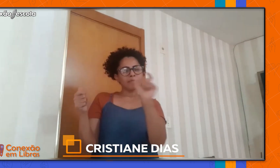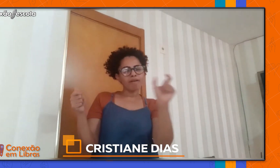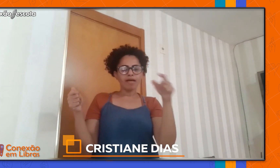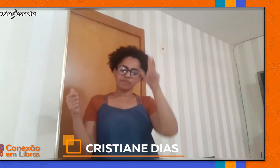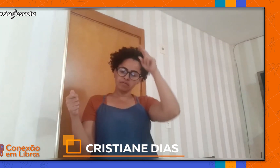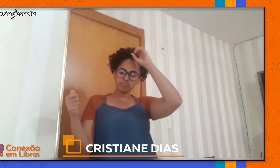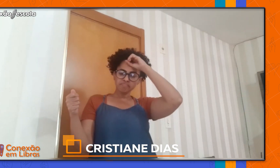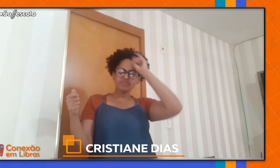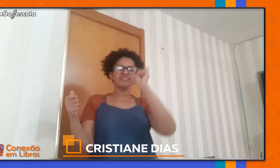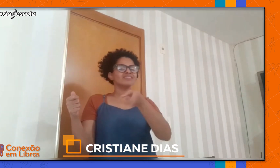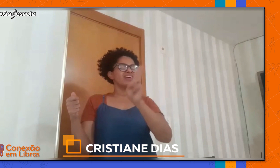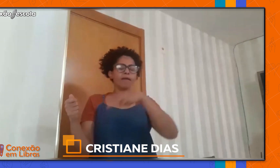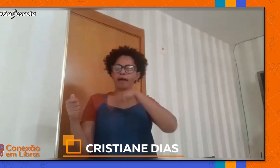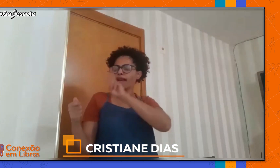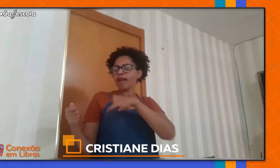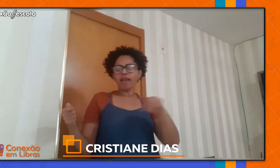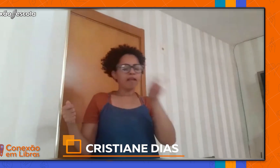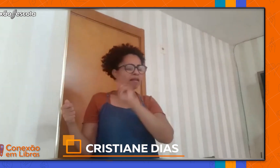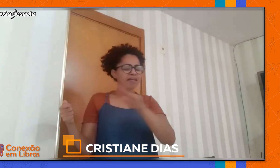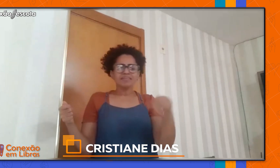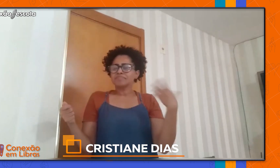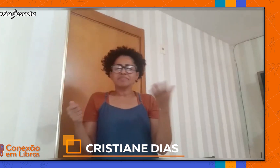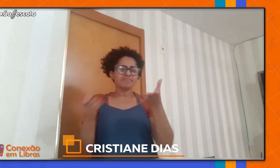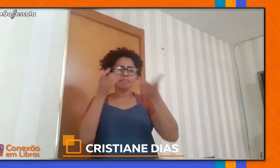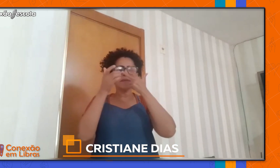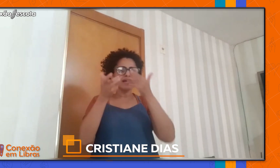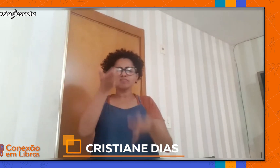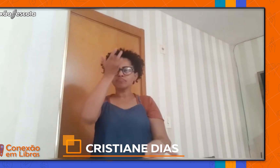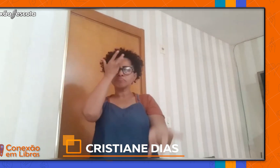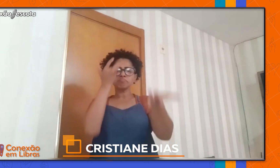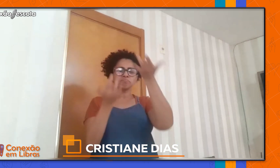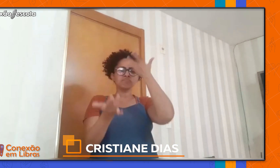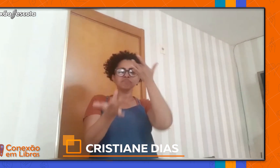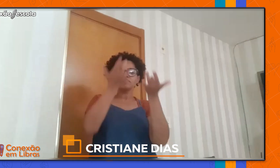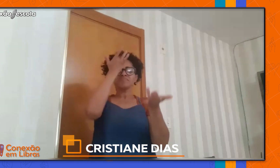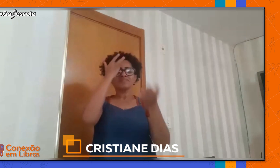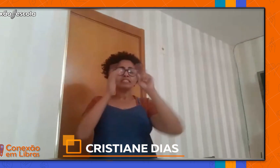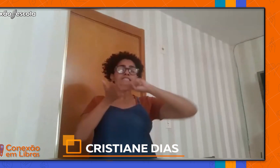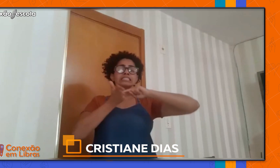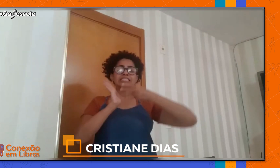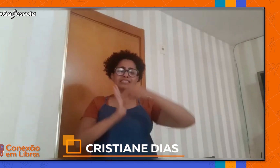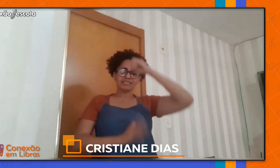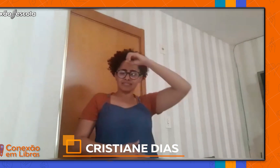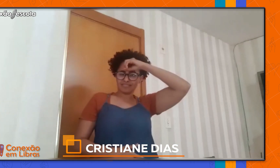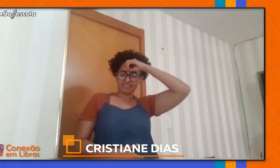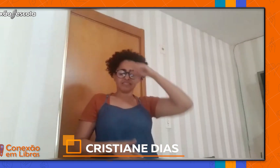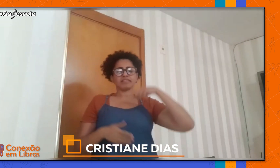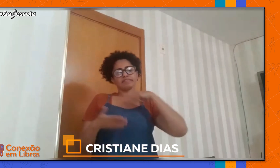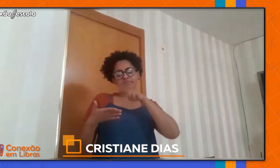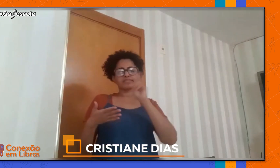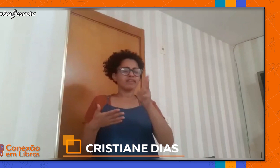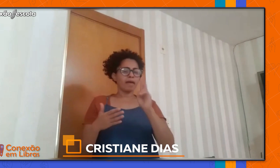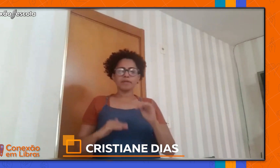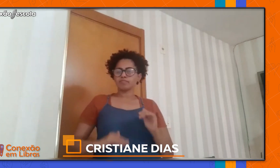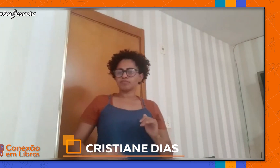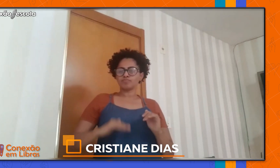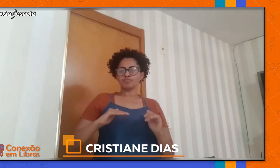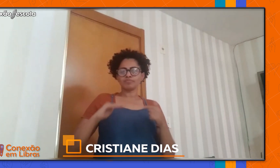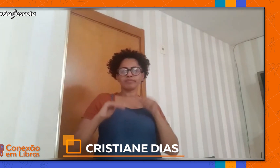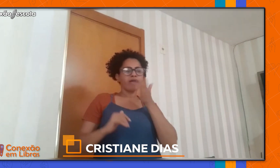não sabendo nenhum significado das palavras, eu sempre fazia leitura das figuras, das imagens, das palavras que estavam ali, mas sem saber o significado nenhum.